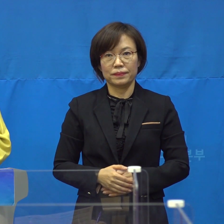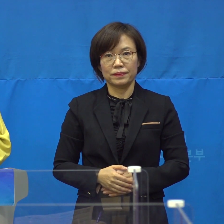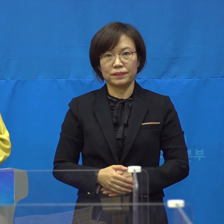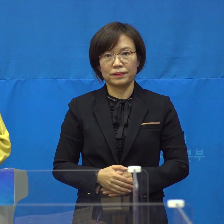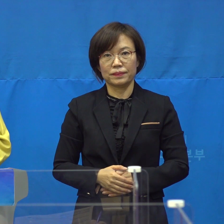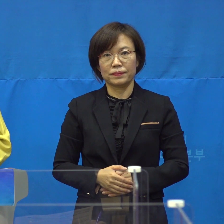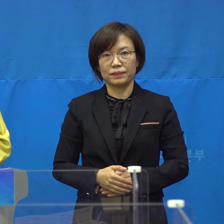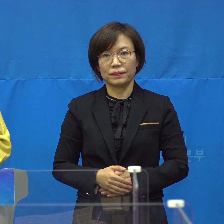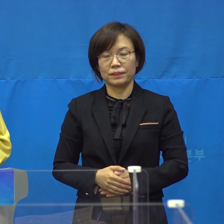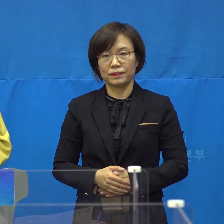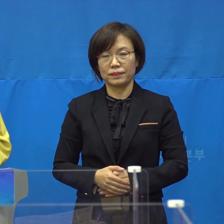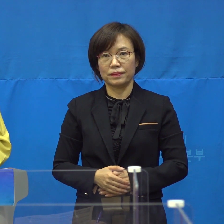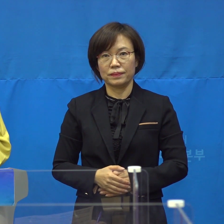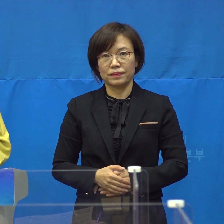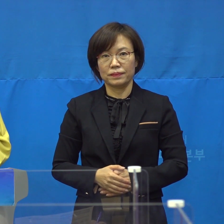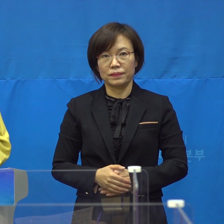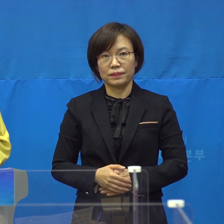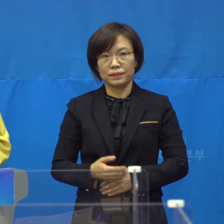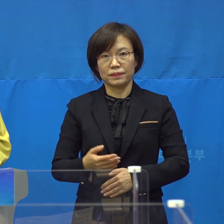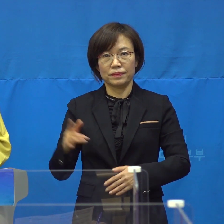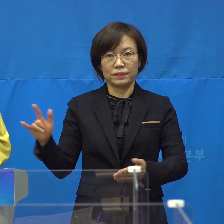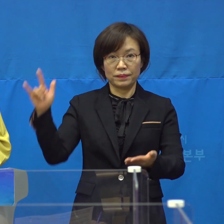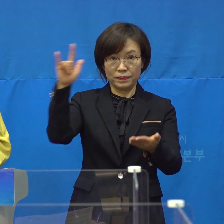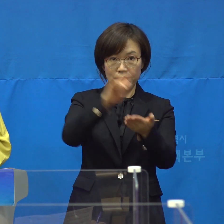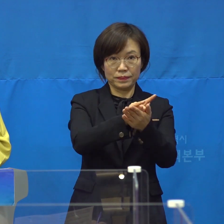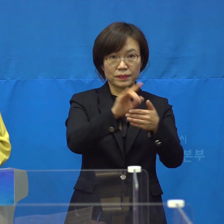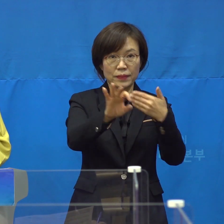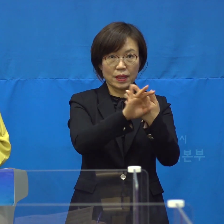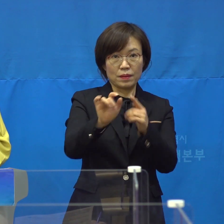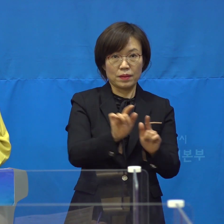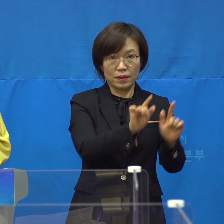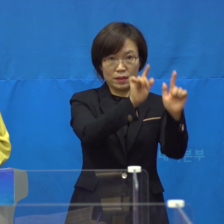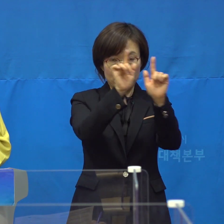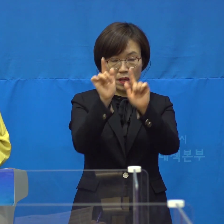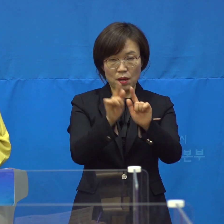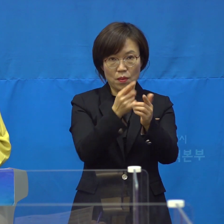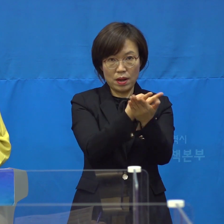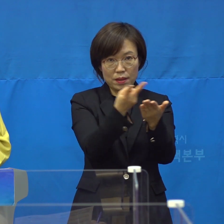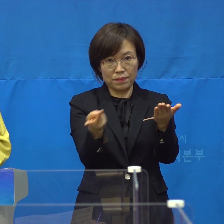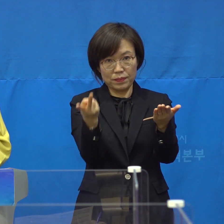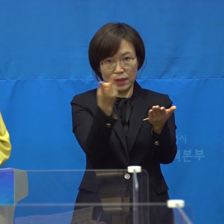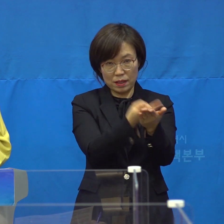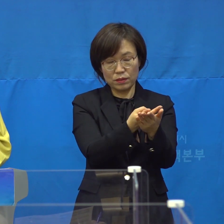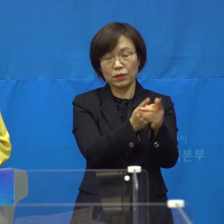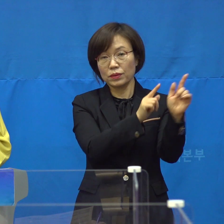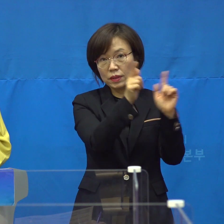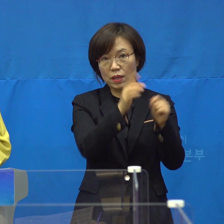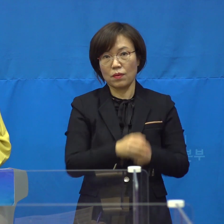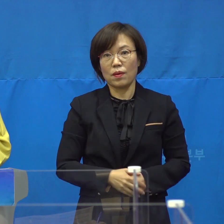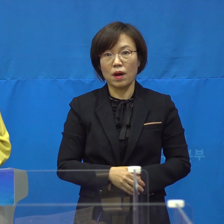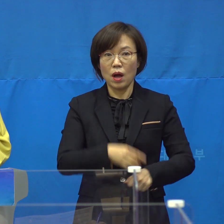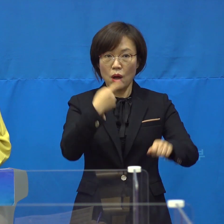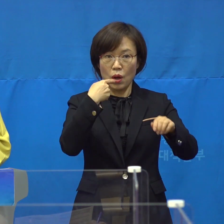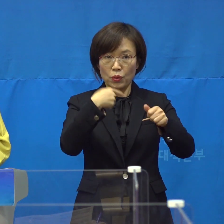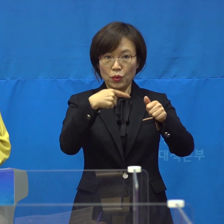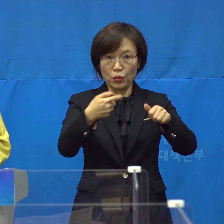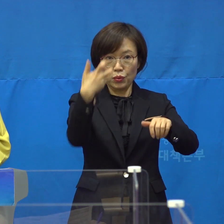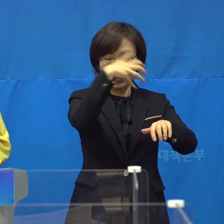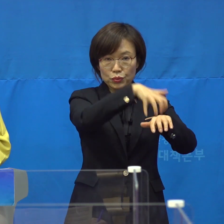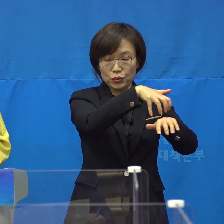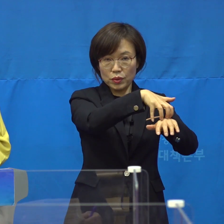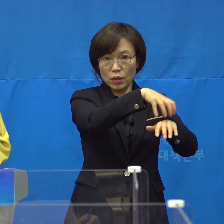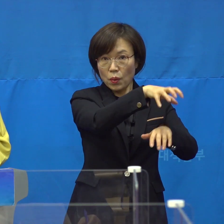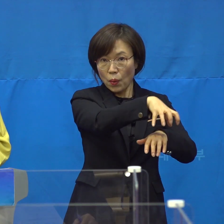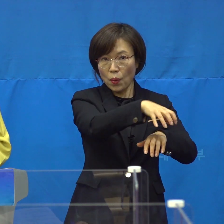다음 3페이지입니다. 해외 입국자 임시생활시설 입퇴소 현황입니다. 울산광역시 교육수련회에